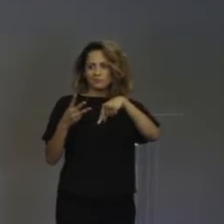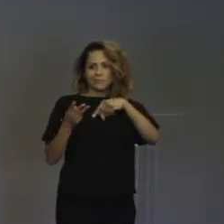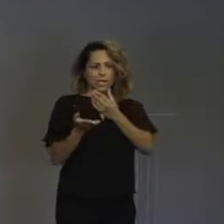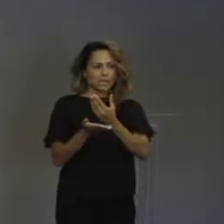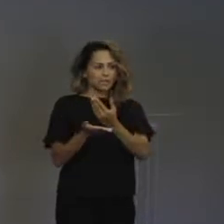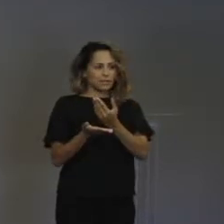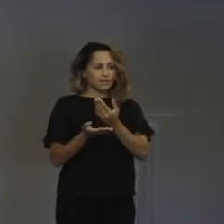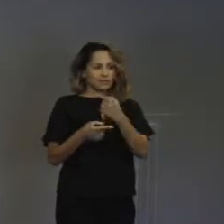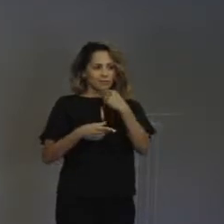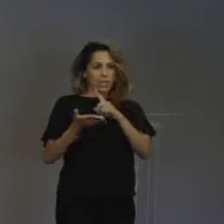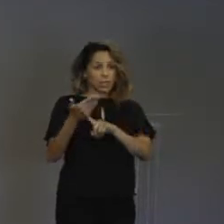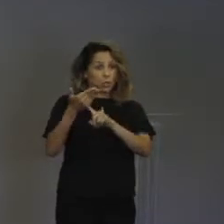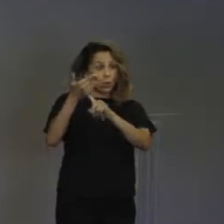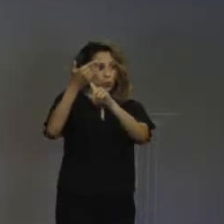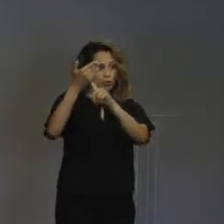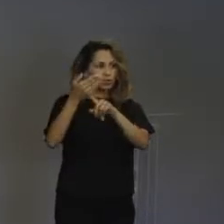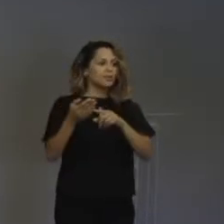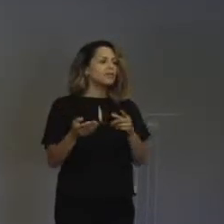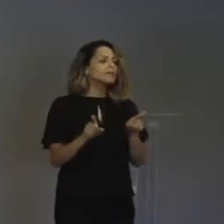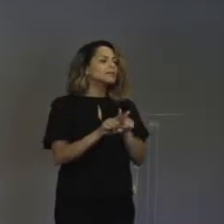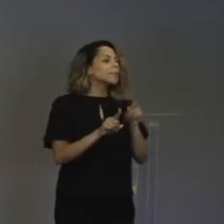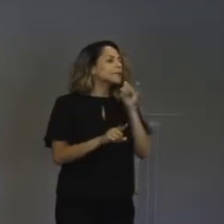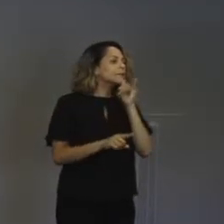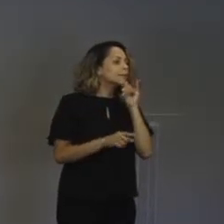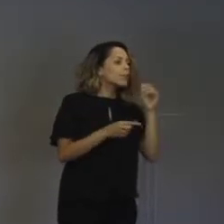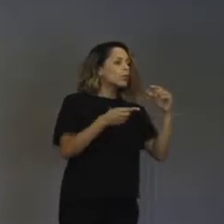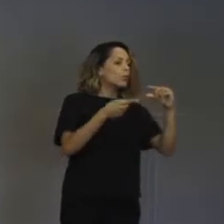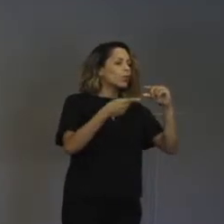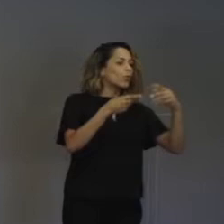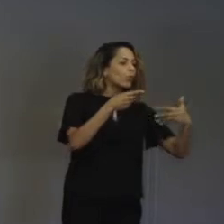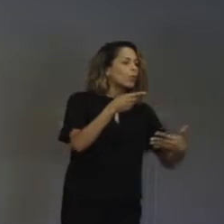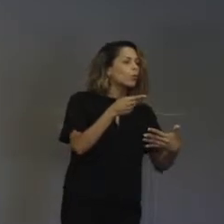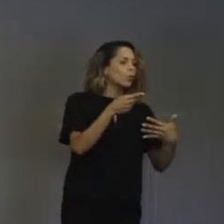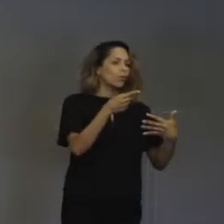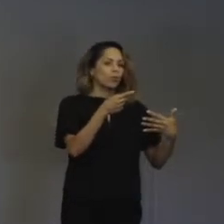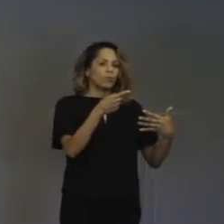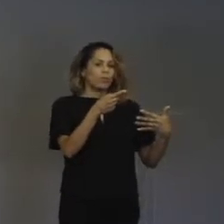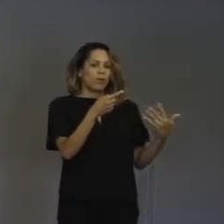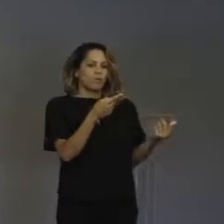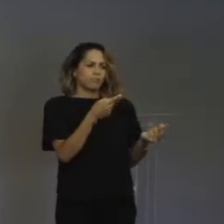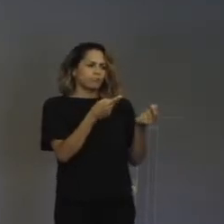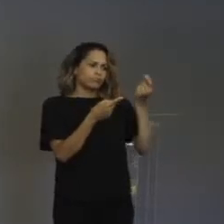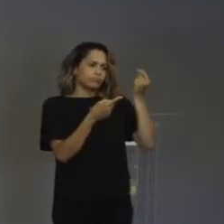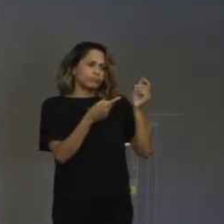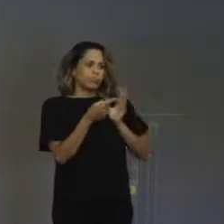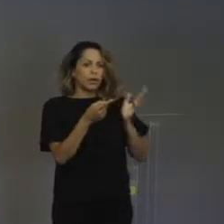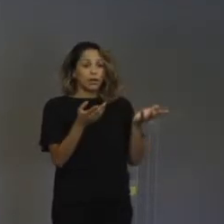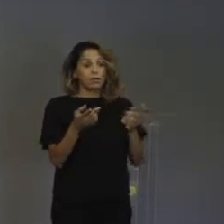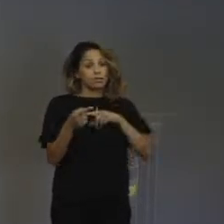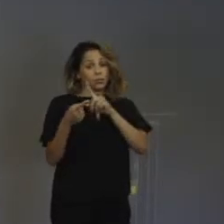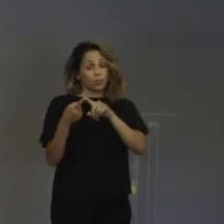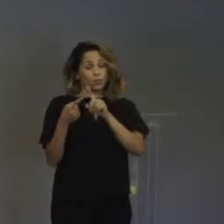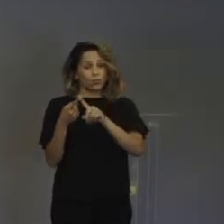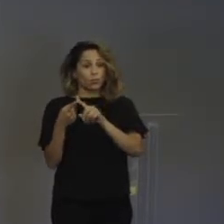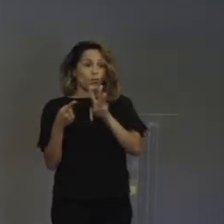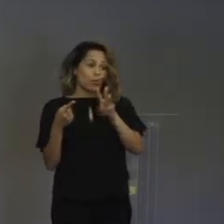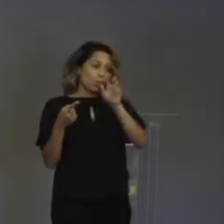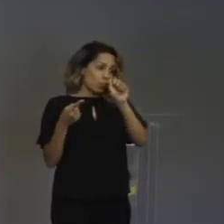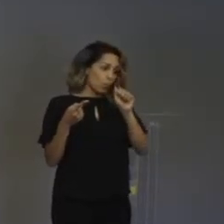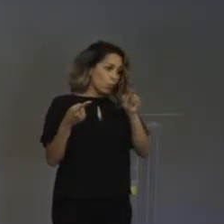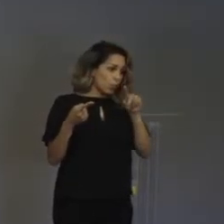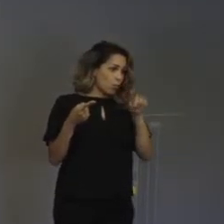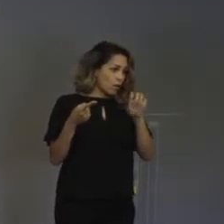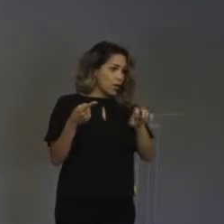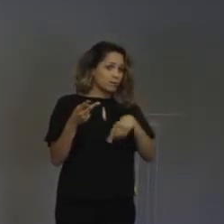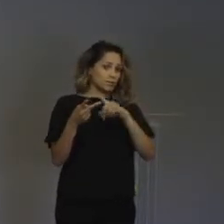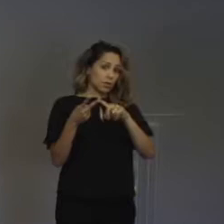que valem milhões aí, como Google, Amazon, etc. É Waze e Uber. É carro, é